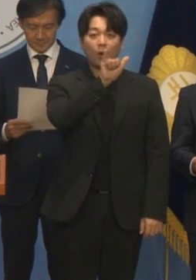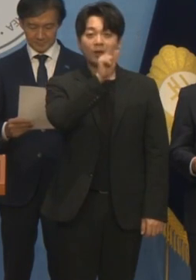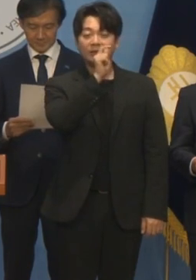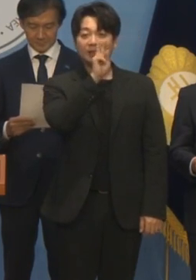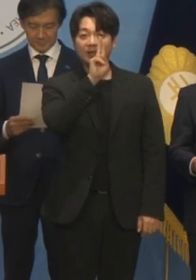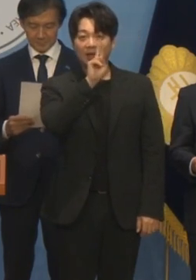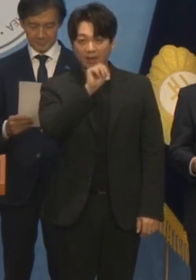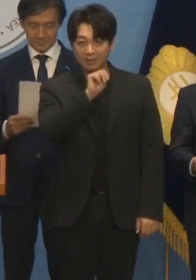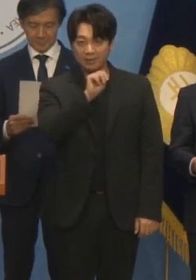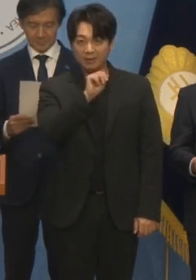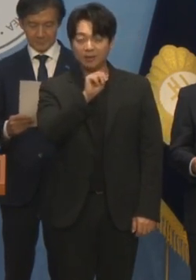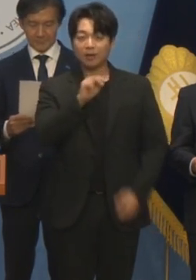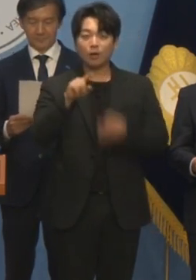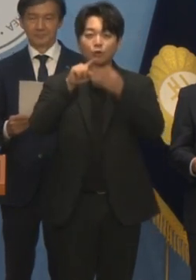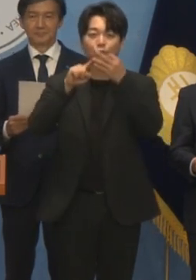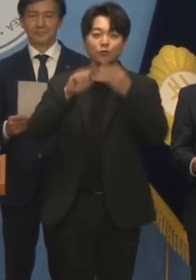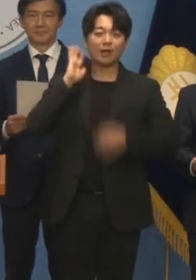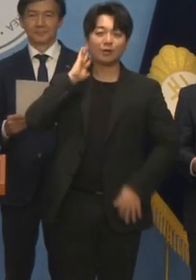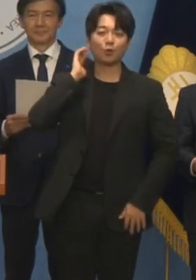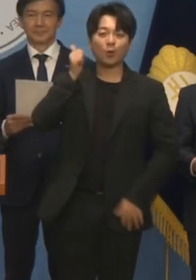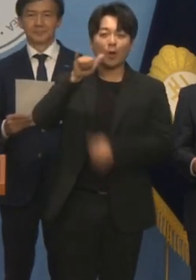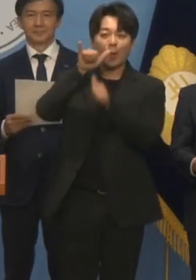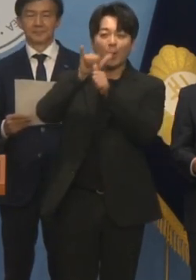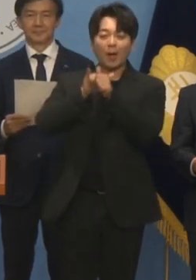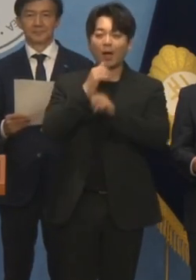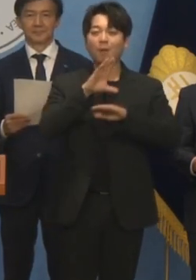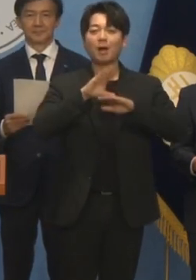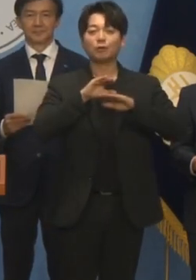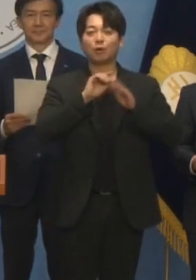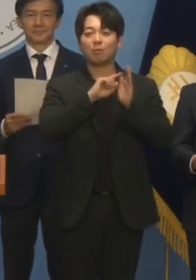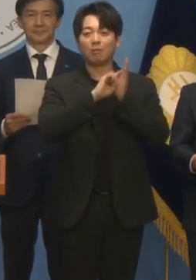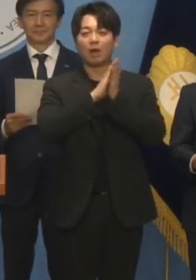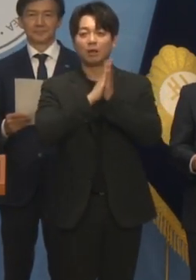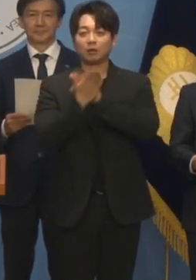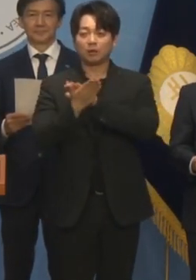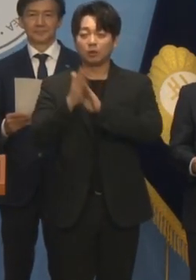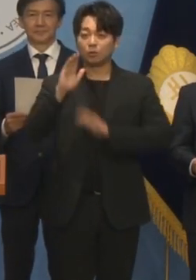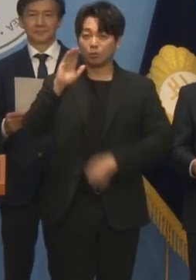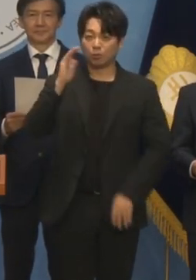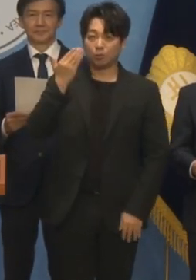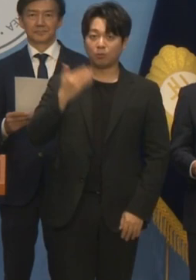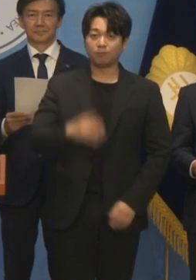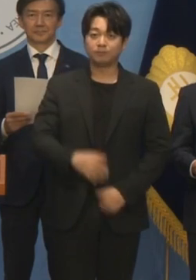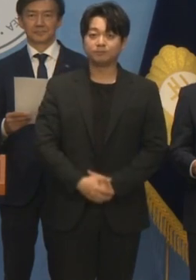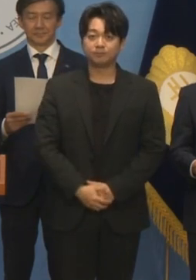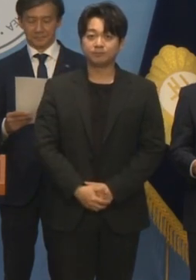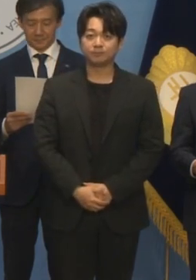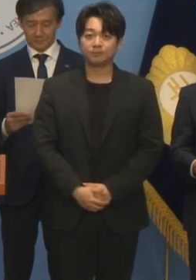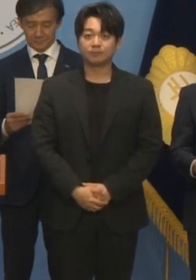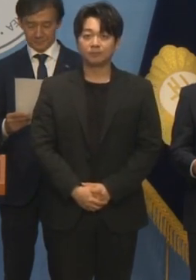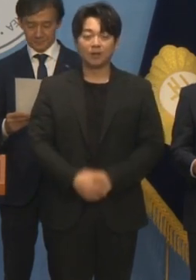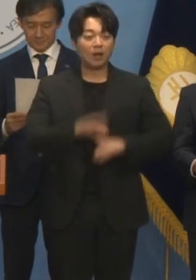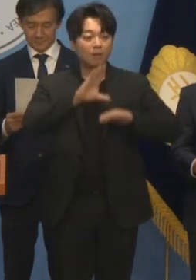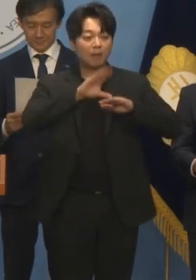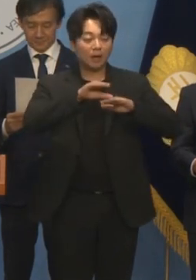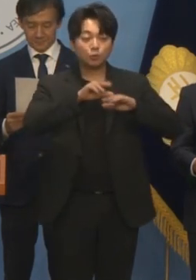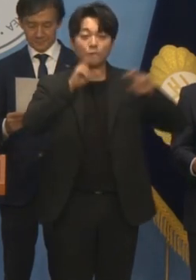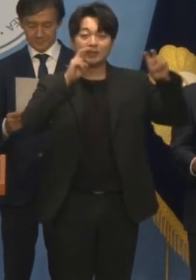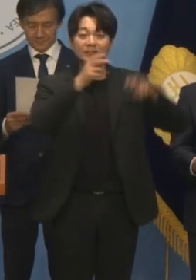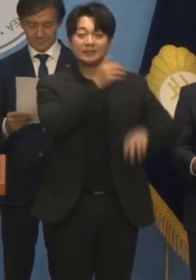친윤 방송화, 방송사의 땡윤 뉴스 보도, 방송 인사와 편성